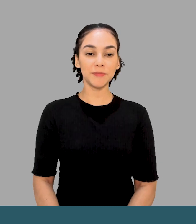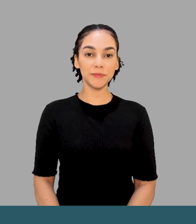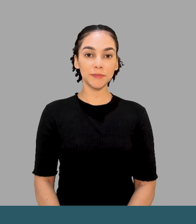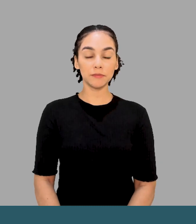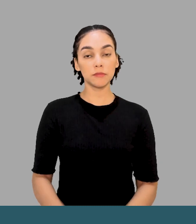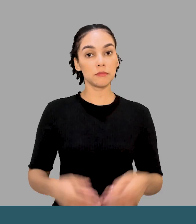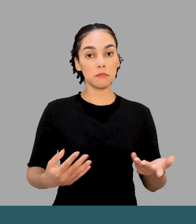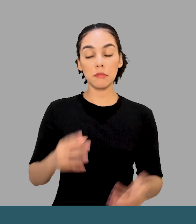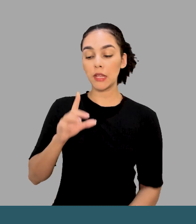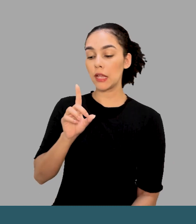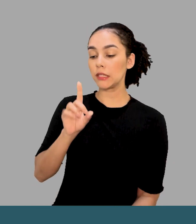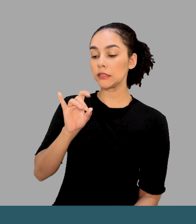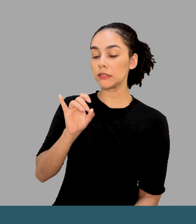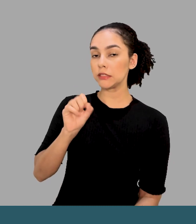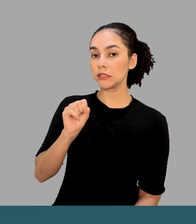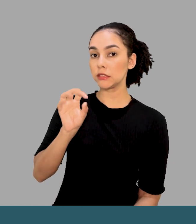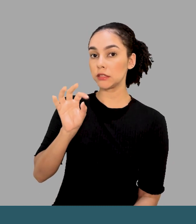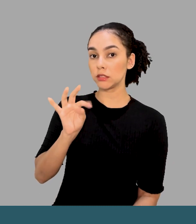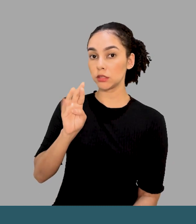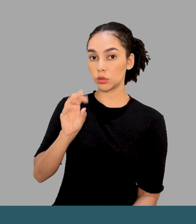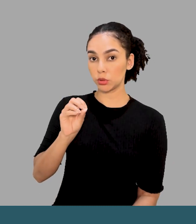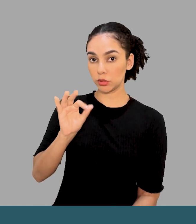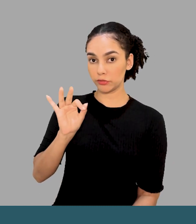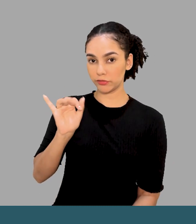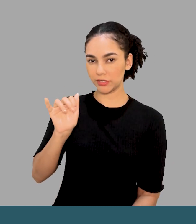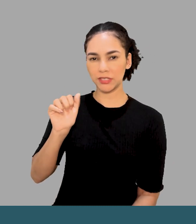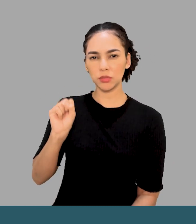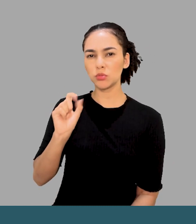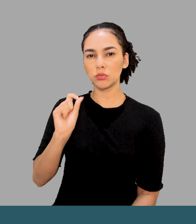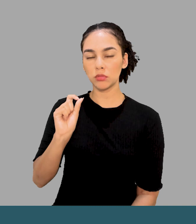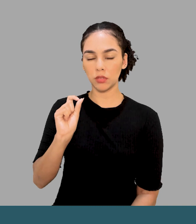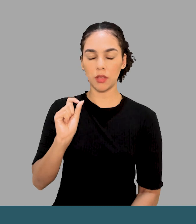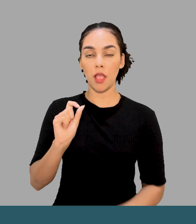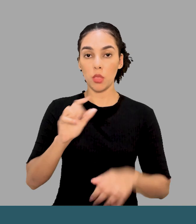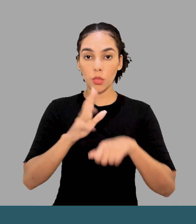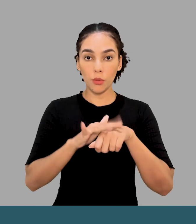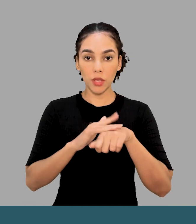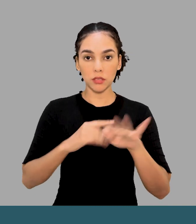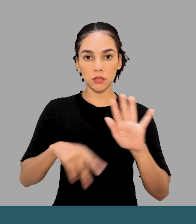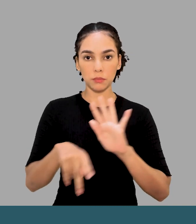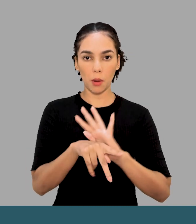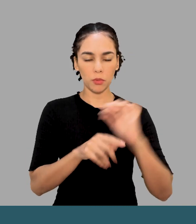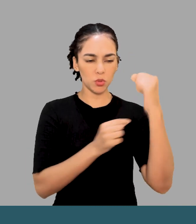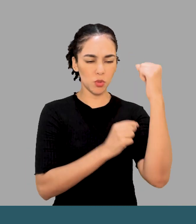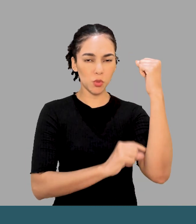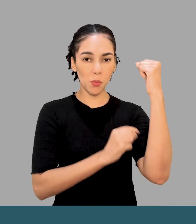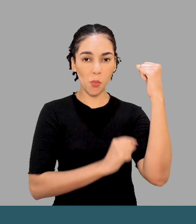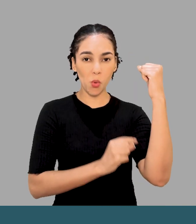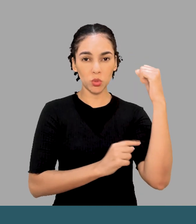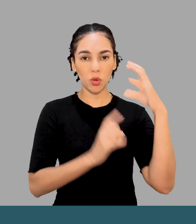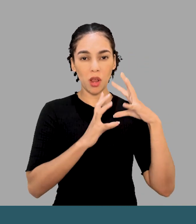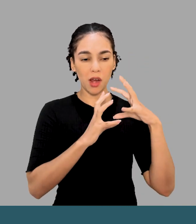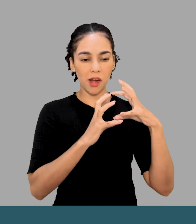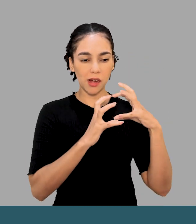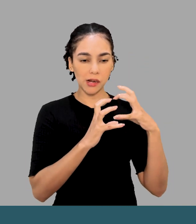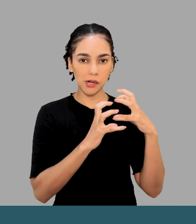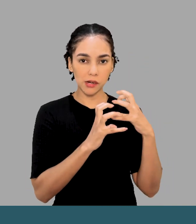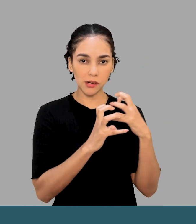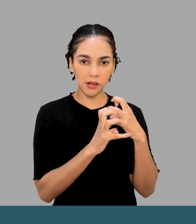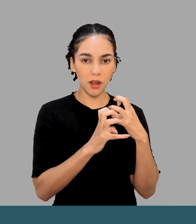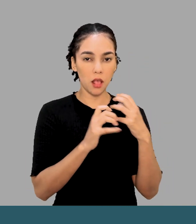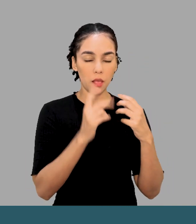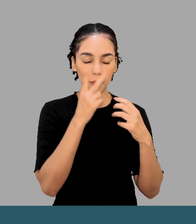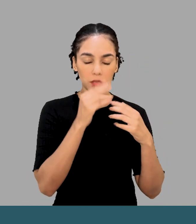As distrofias musculares são doenças neuromusculares que afetam os músculos esqueléticos, levando à sua degeneração de forma